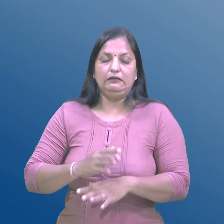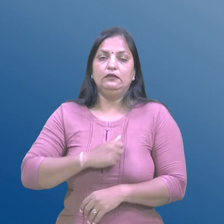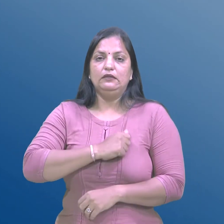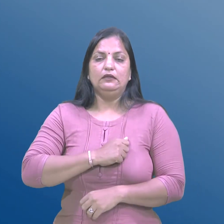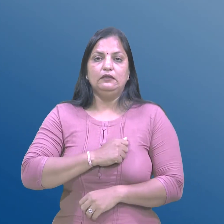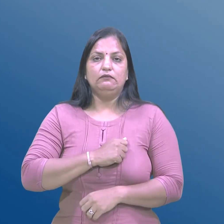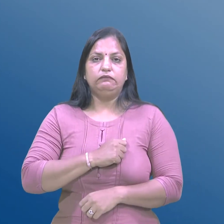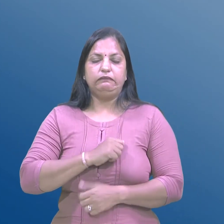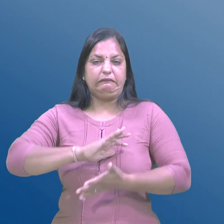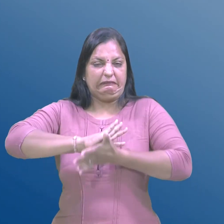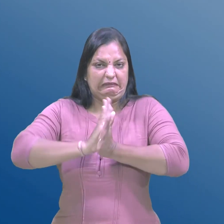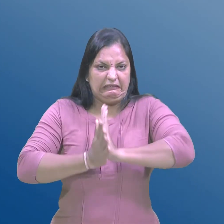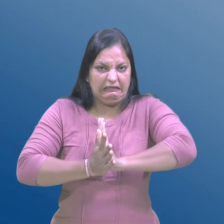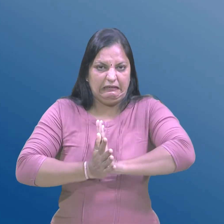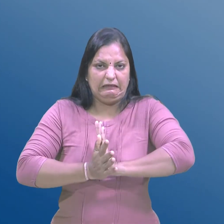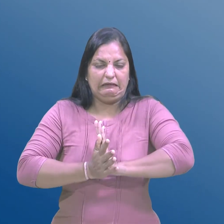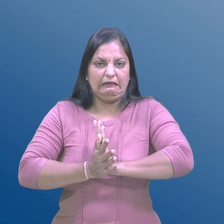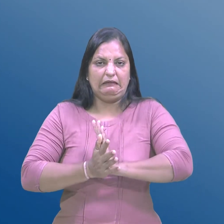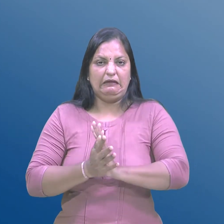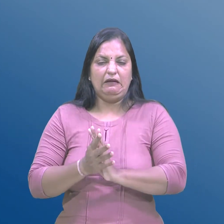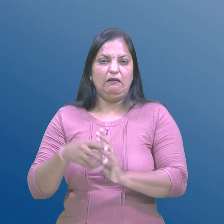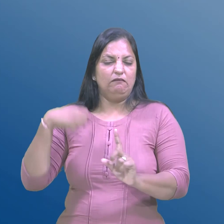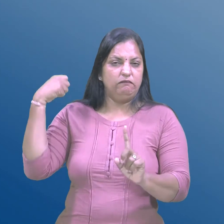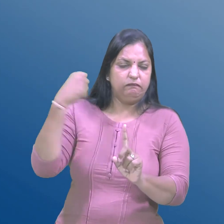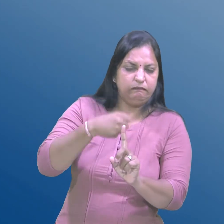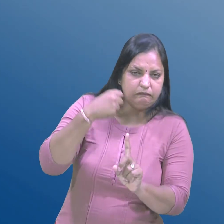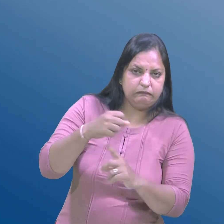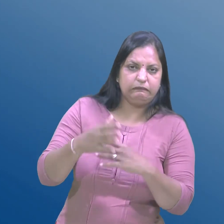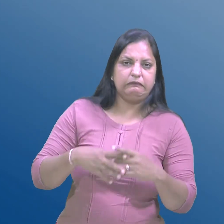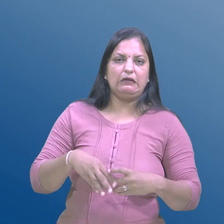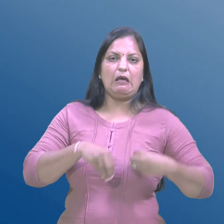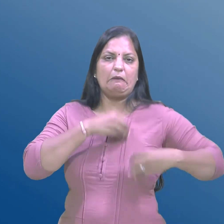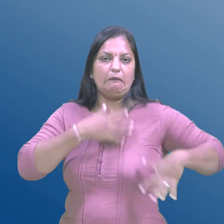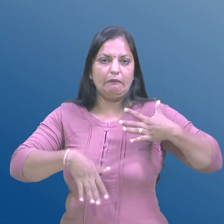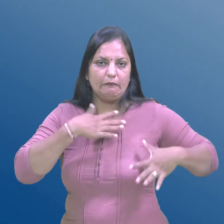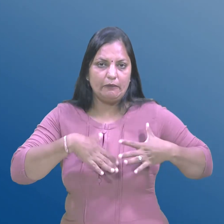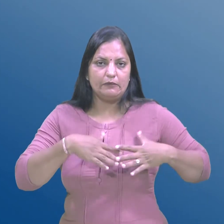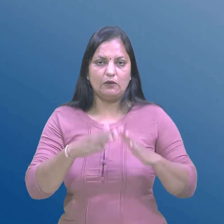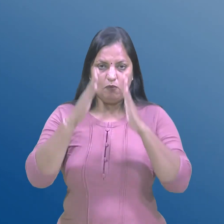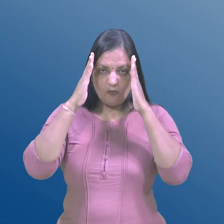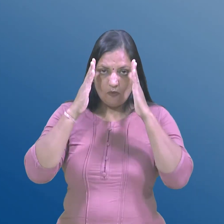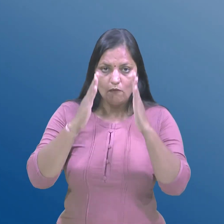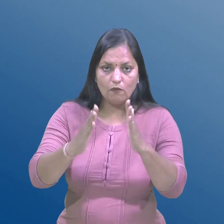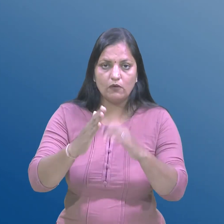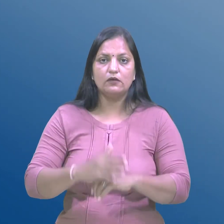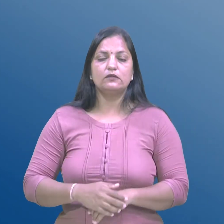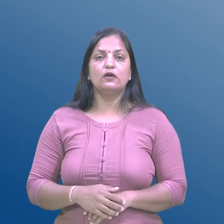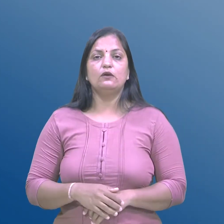હિંસા, શોષણની ઘટનાઓ તરફ ધ્યાન આપી આવી ઘટનાઓ